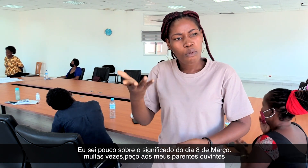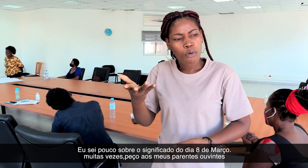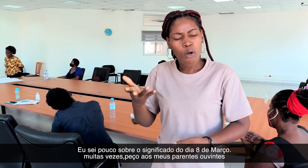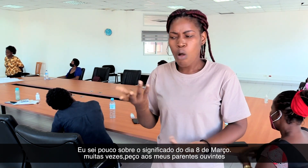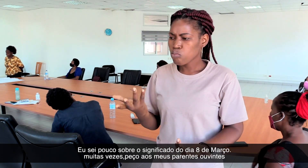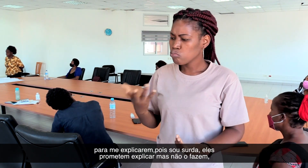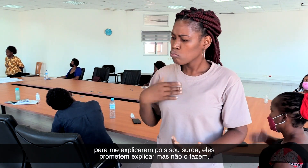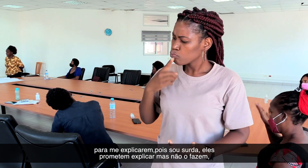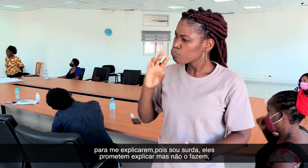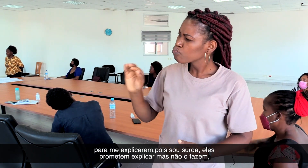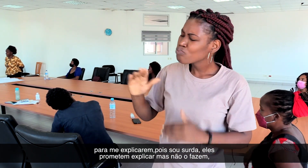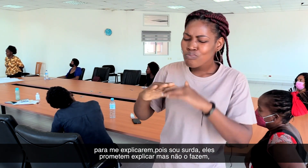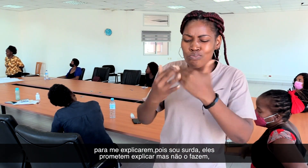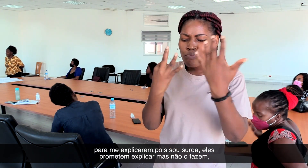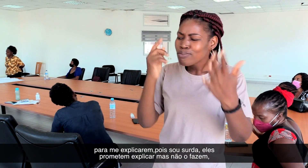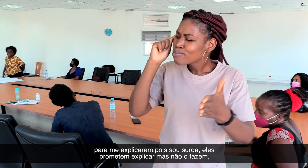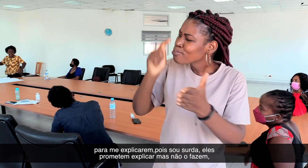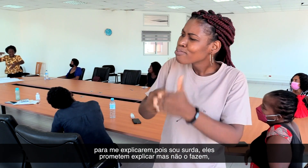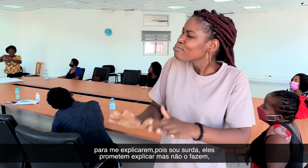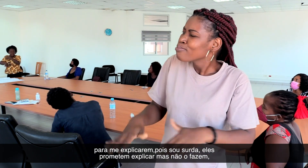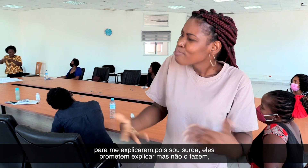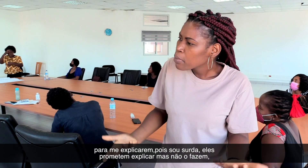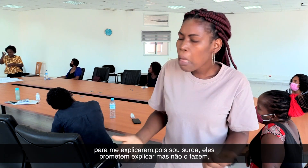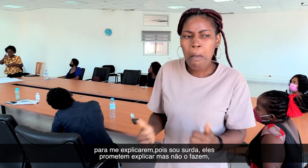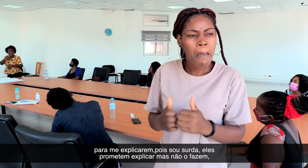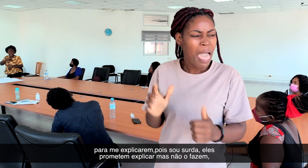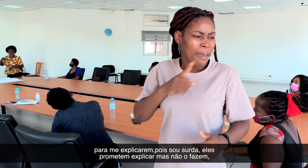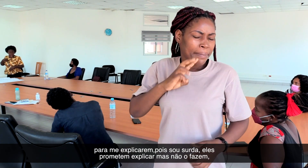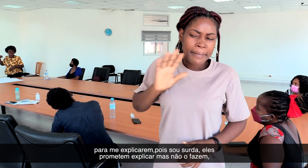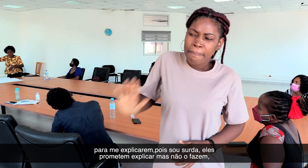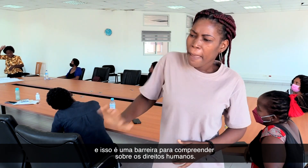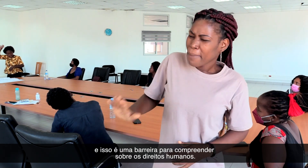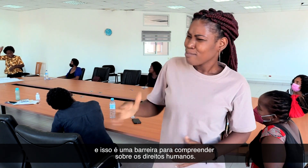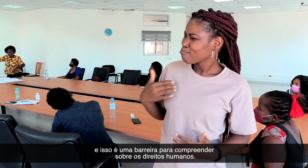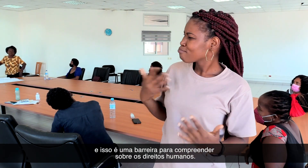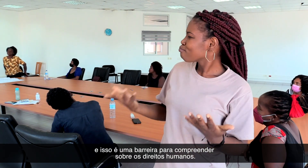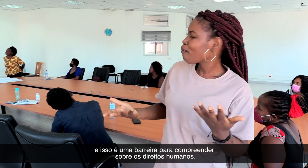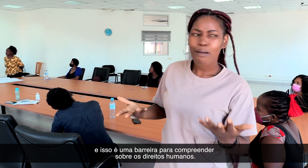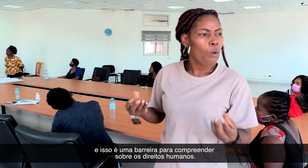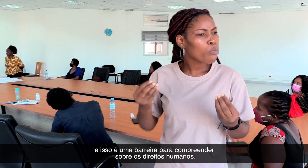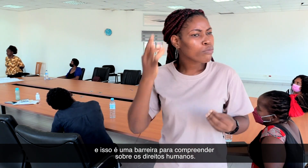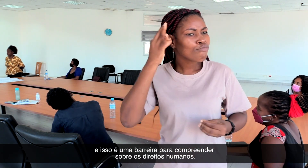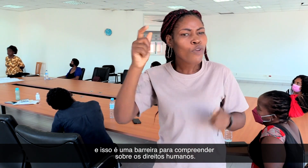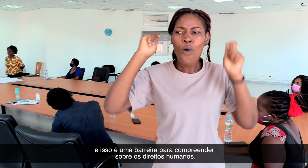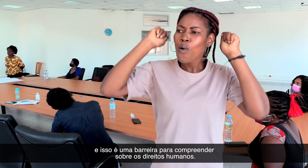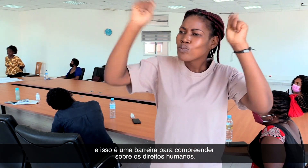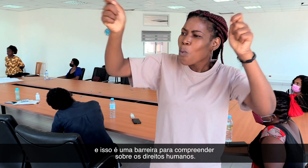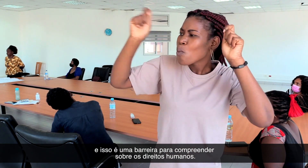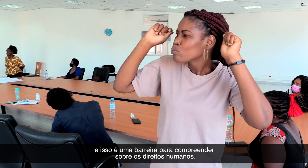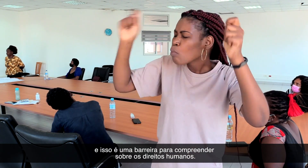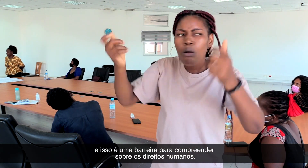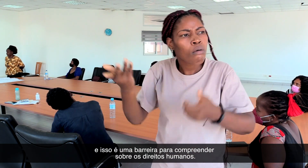para me explicarem pois sou surda e eles prometem explicar mas não fazem e isso é uma barreira para